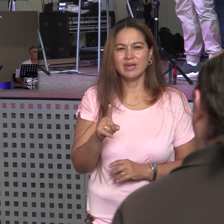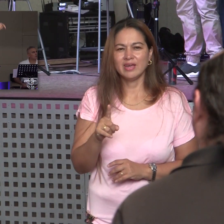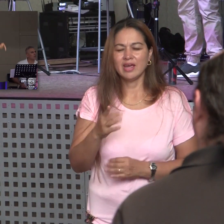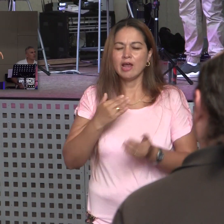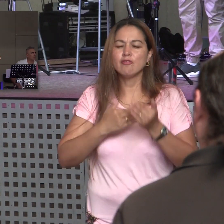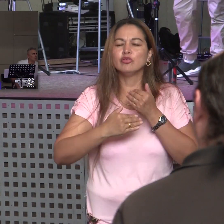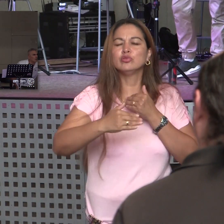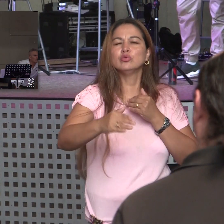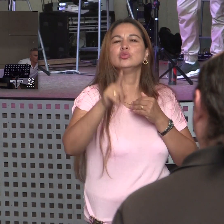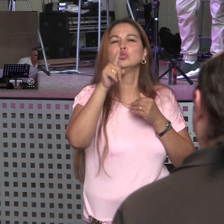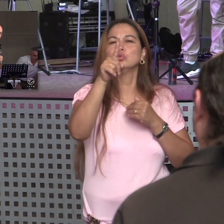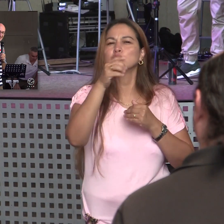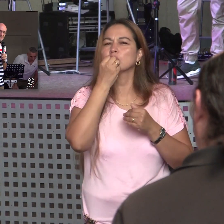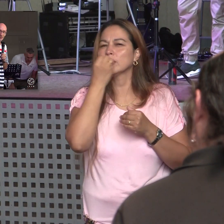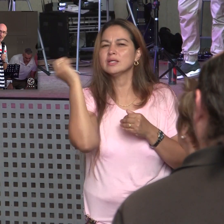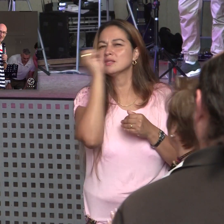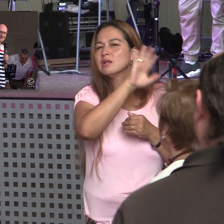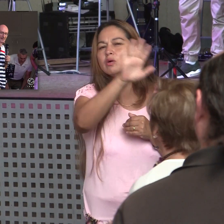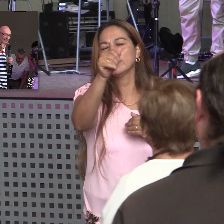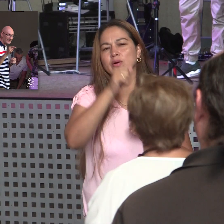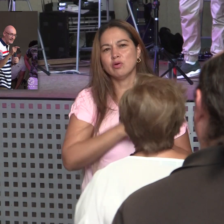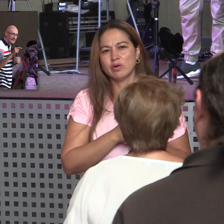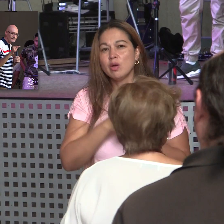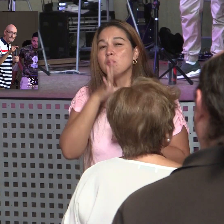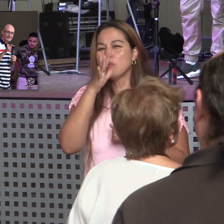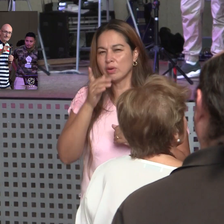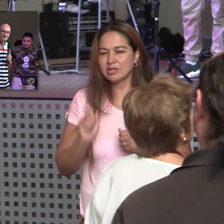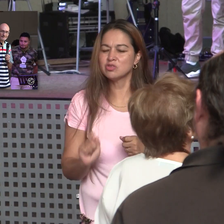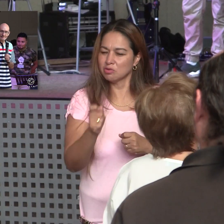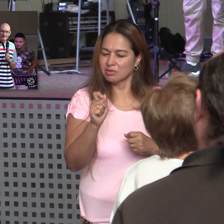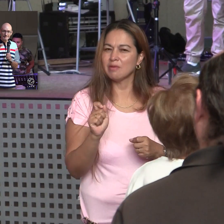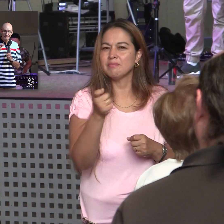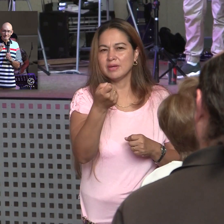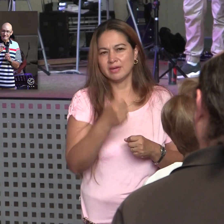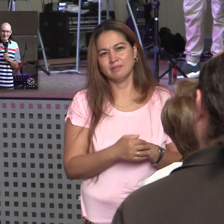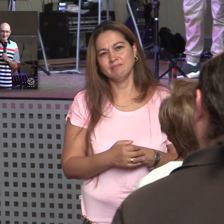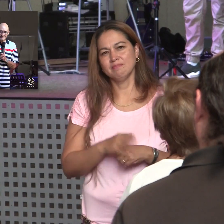nuestro futuro, que es distinto completamente.